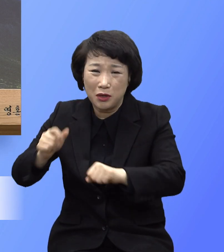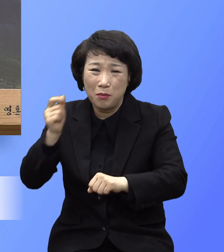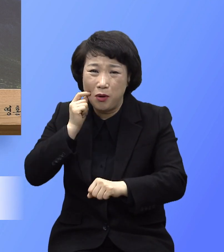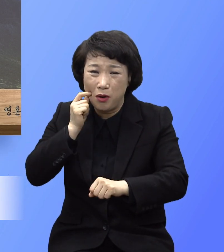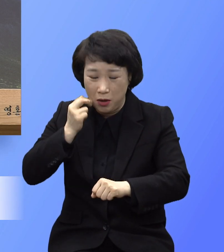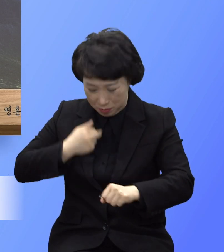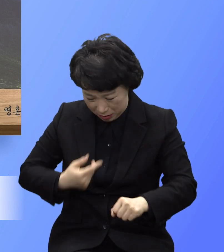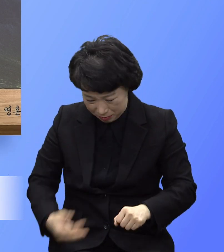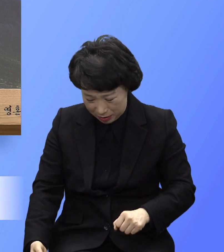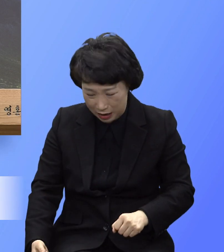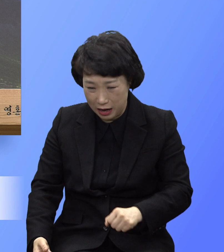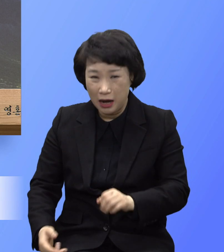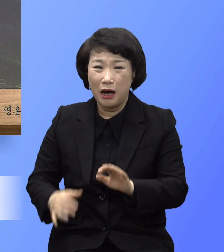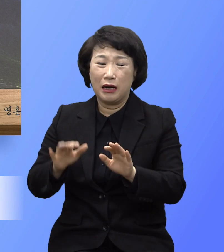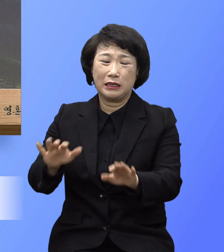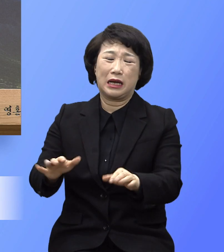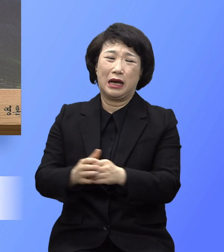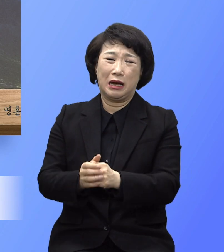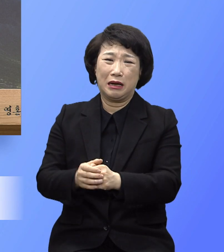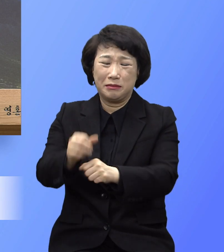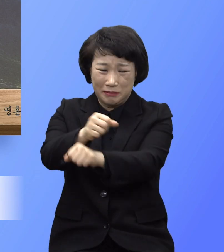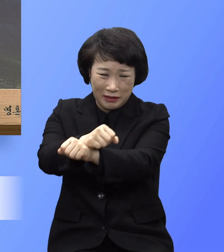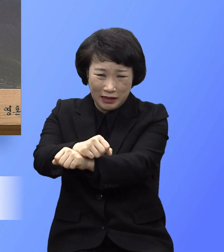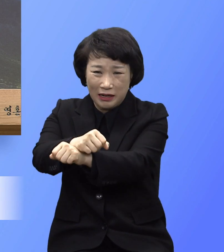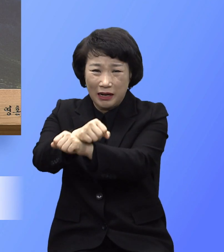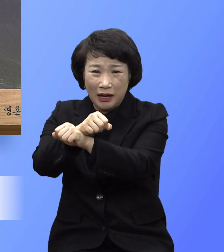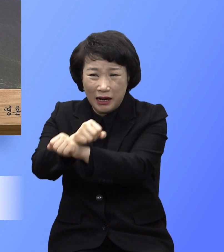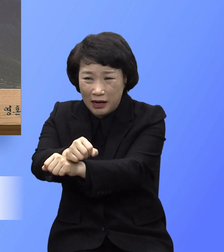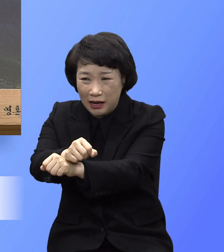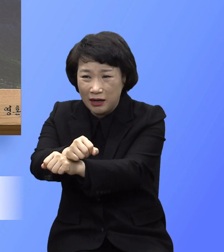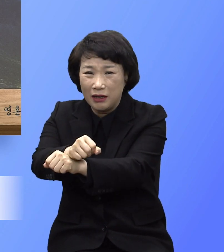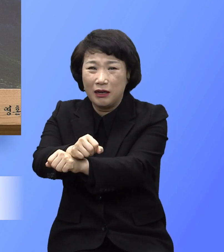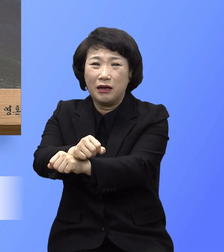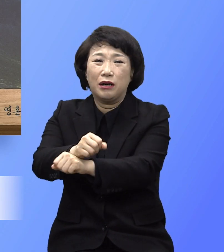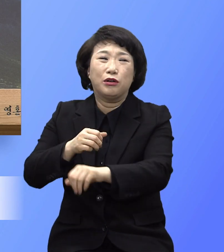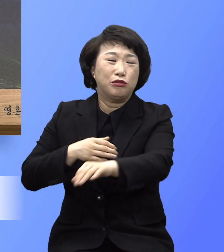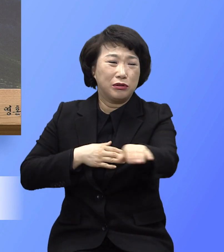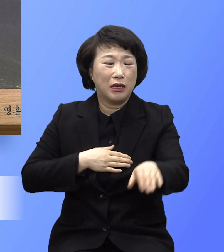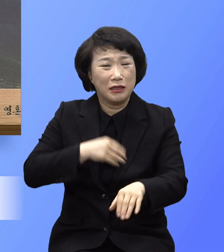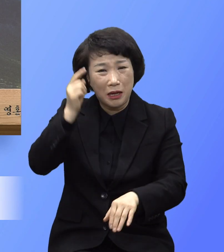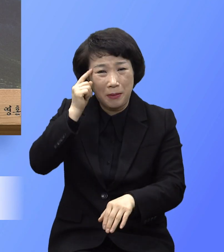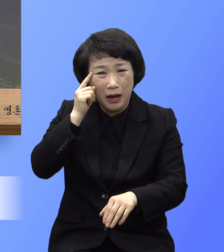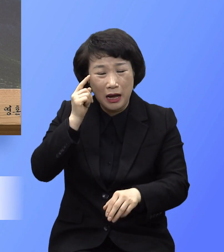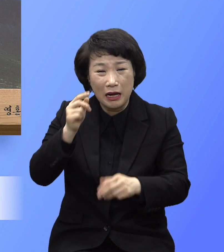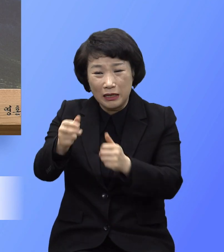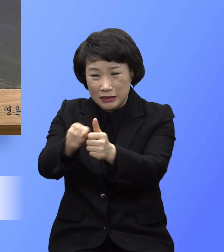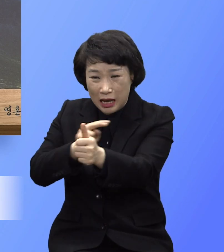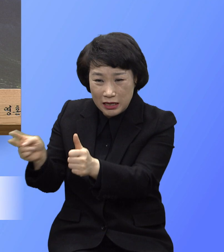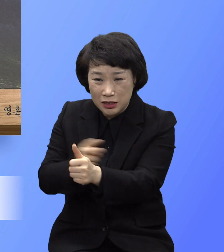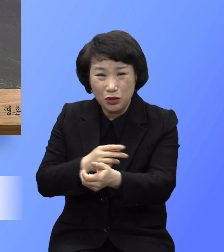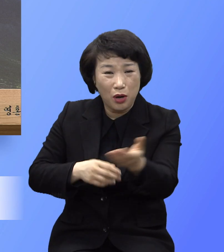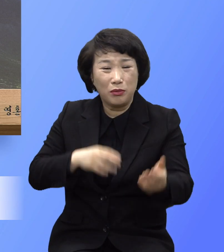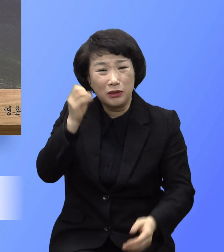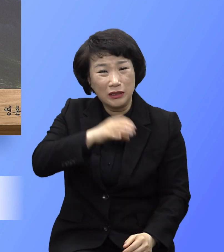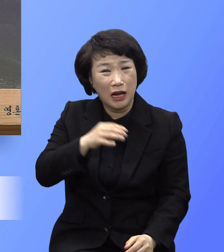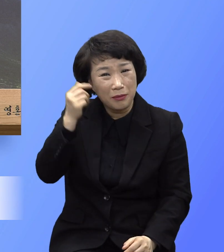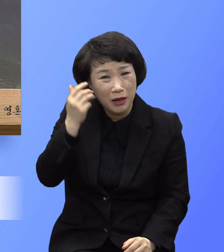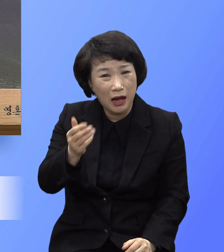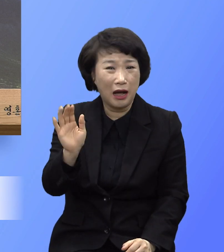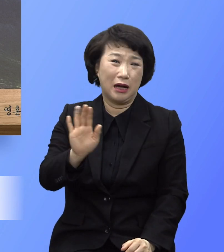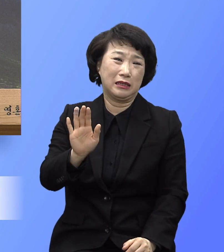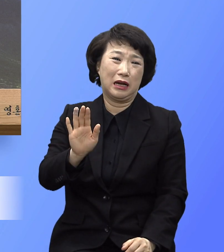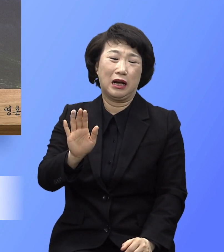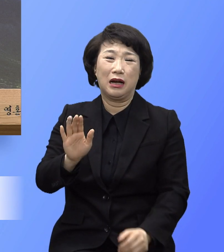몸에 가려우지 않냐고. 여러분 보세요. 그냥 우리가 볼 때 채찍, 그냥 채찍인 줄 아십니까?